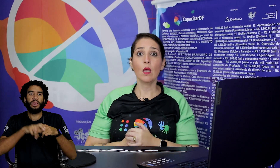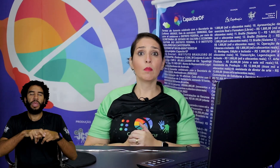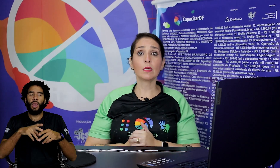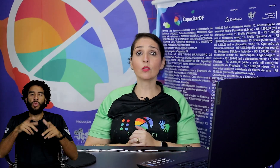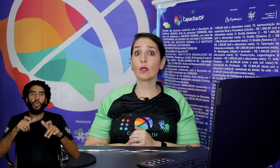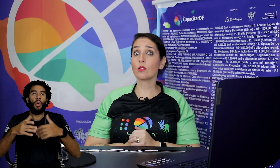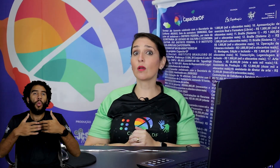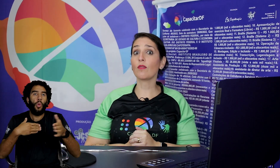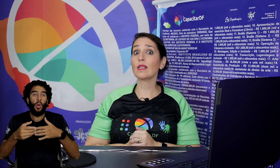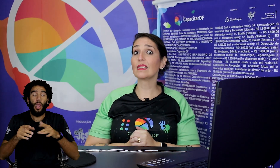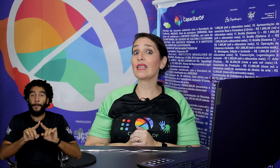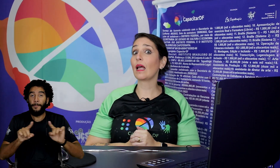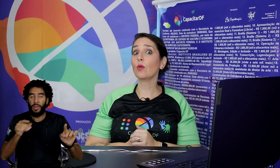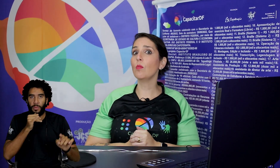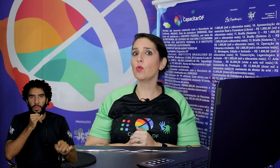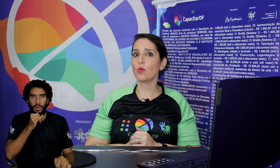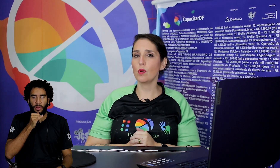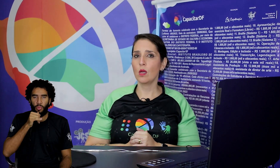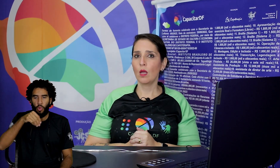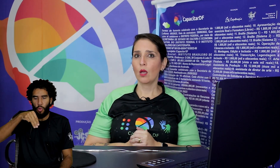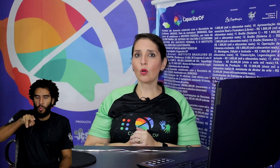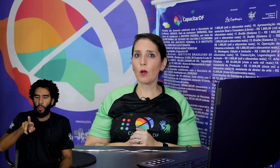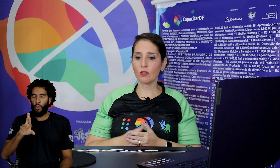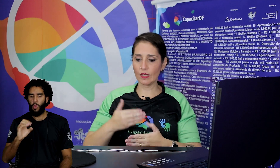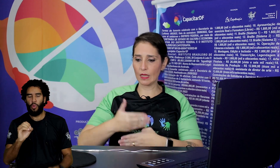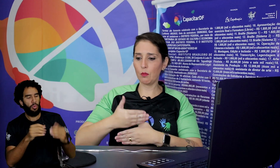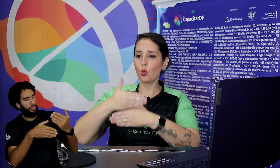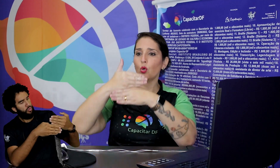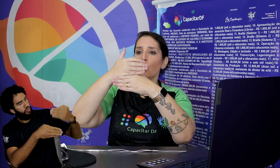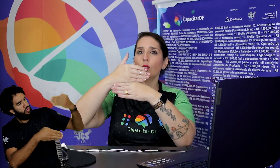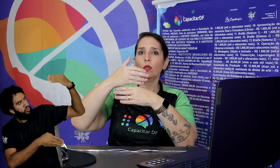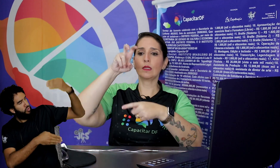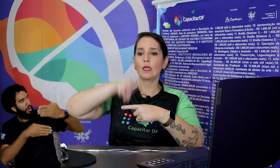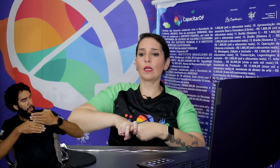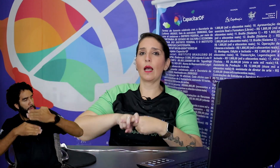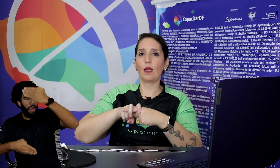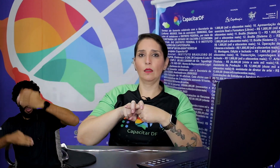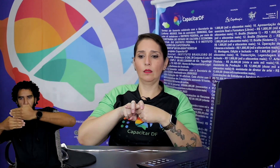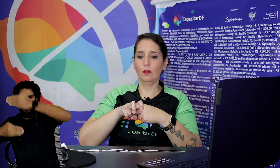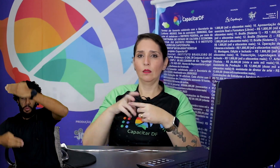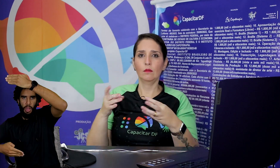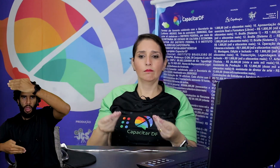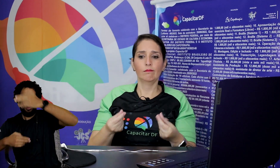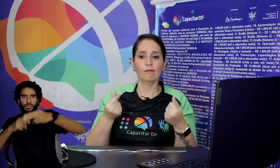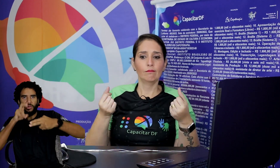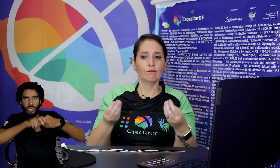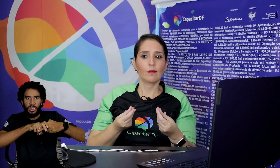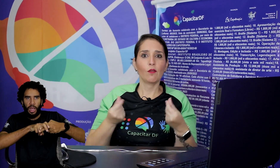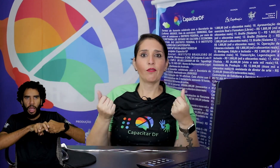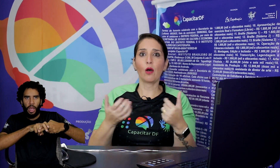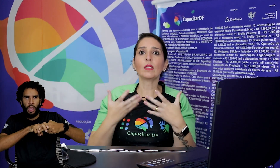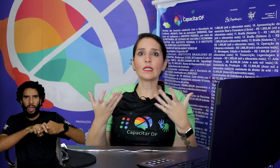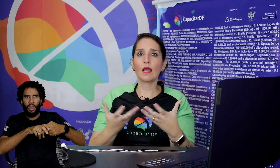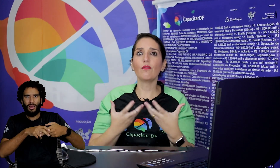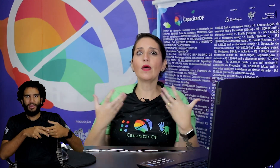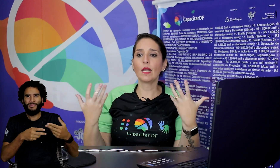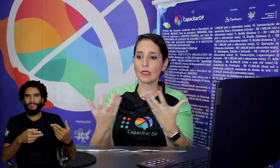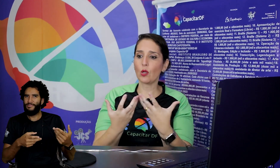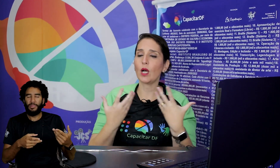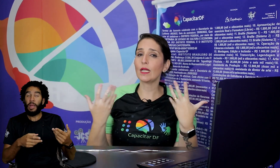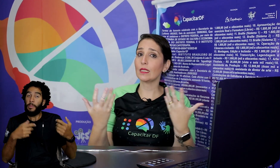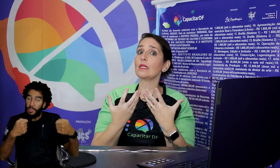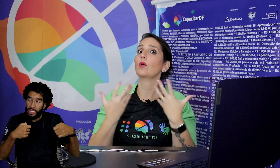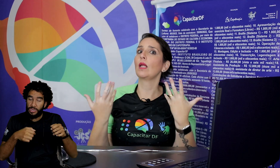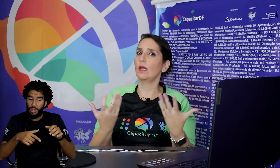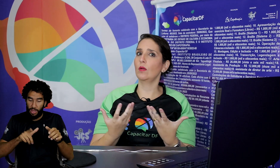assim. Mas se eu só quero falar, sentar no muro, eu não posso fazer muro, sentar. Falta essa referência,